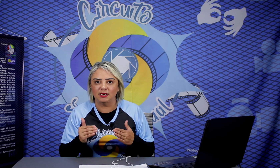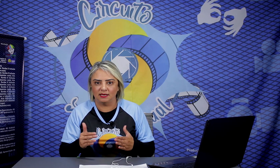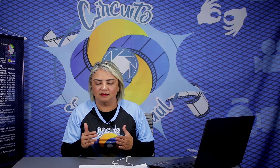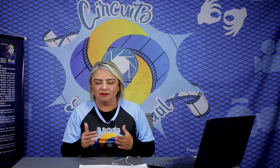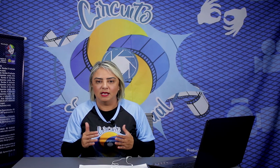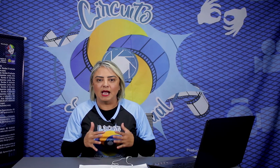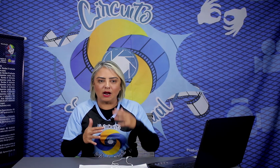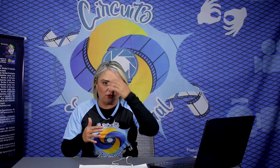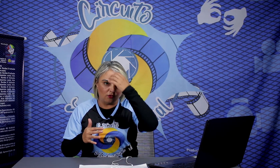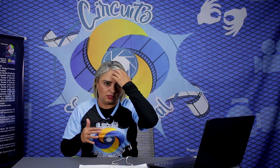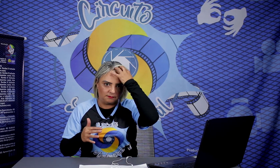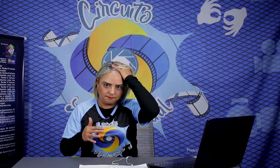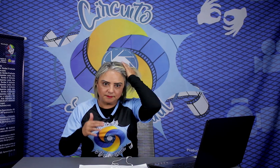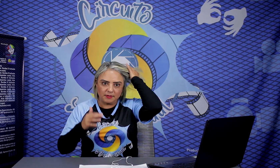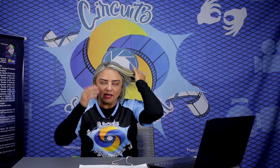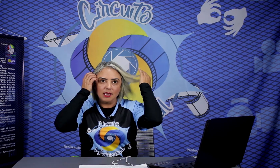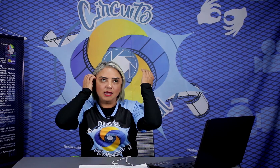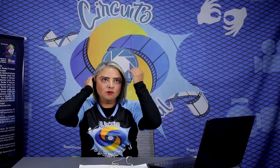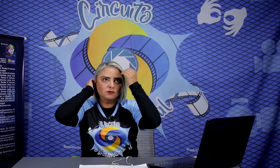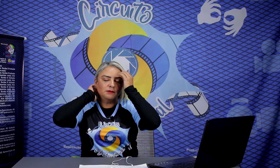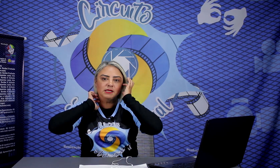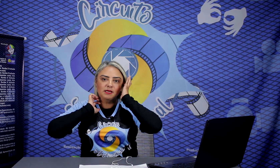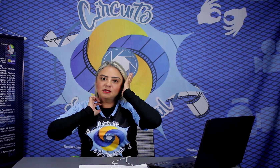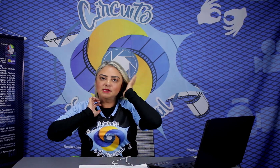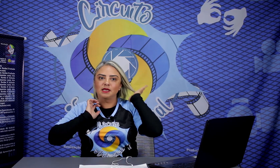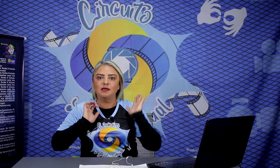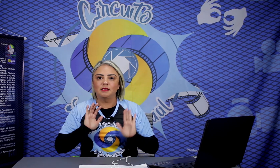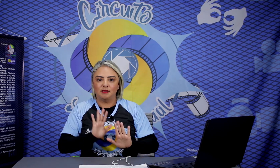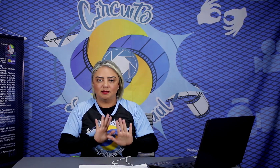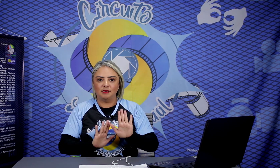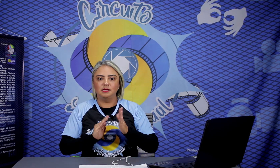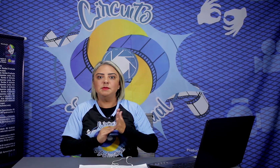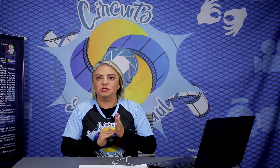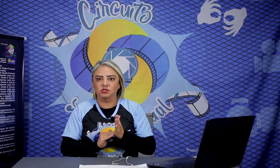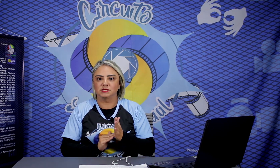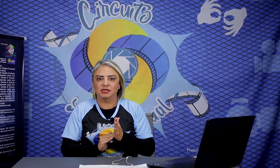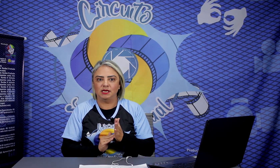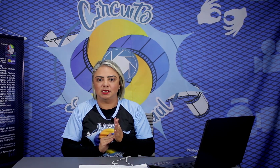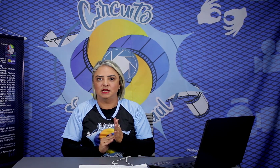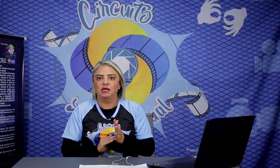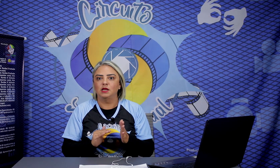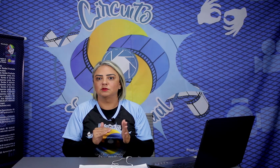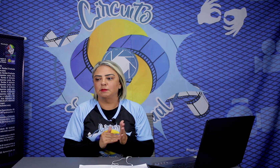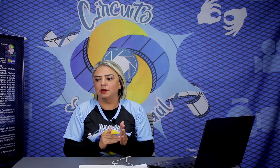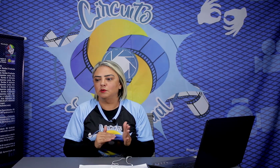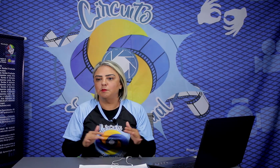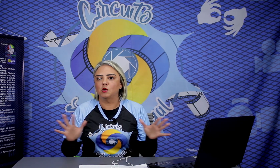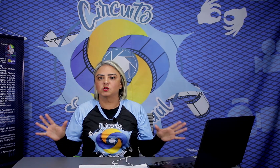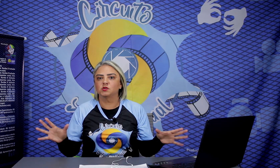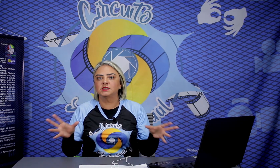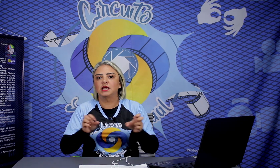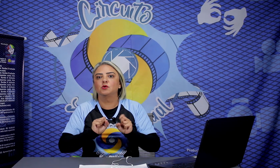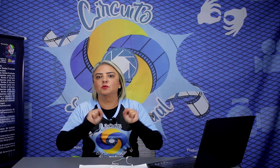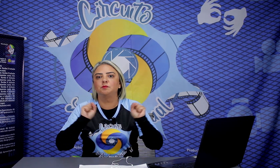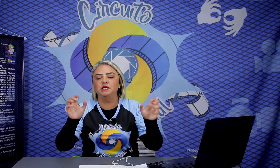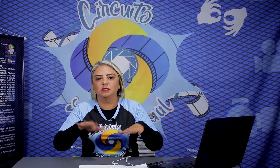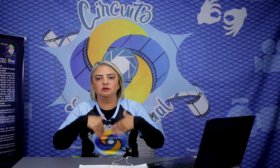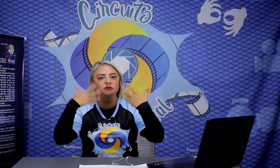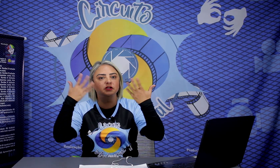entrega. Agora, eu também tenho que ter limites, né? Eu também não posso sair rodopiando, virando de